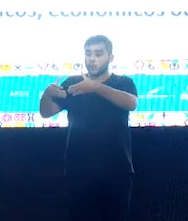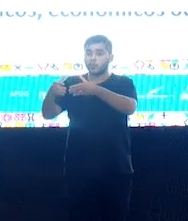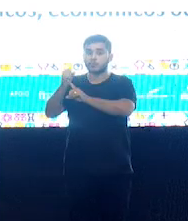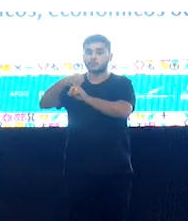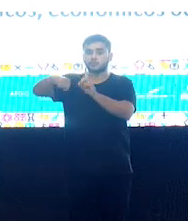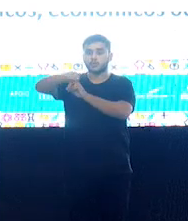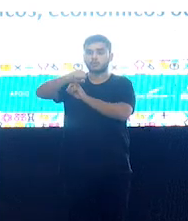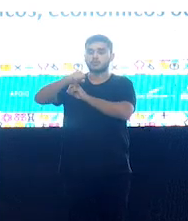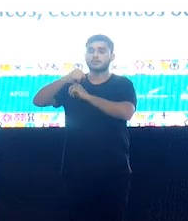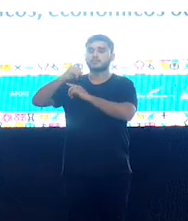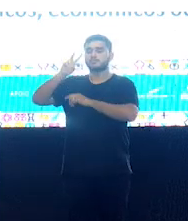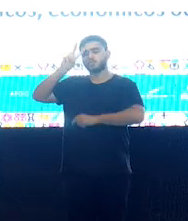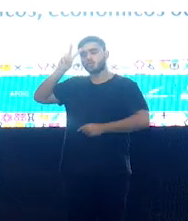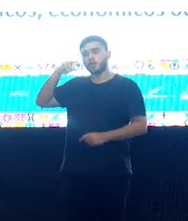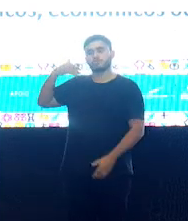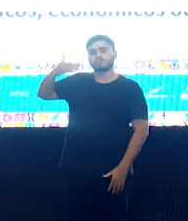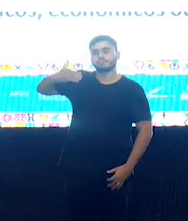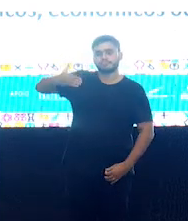no tempo e no espaço.